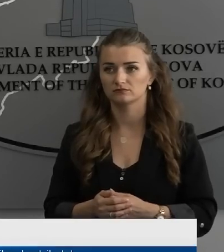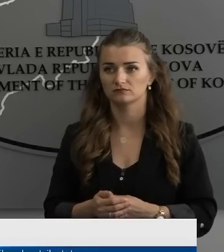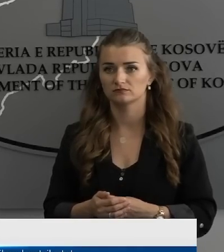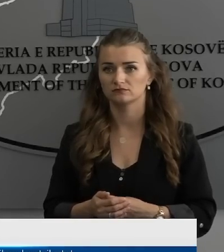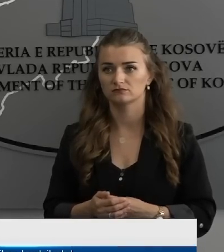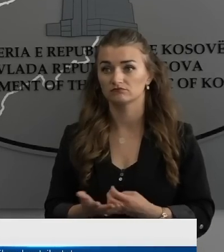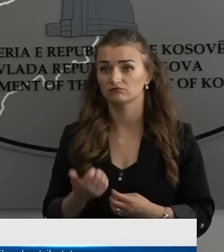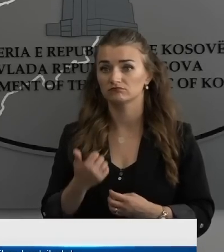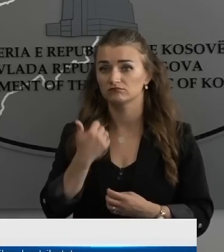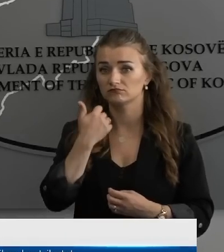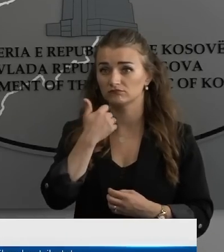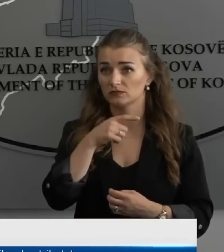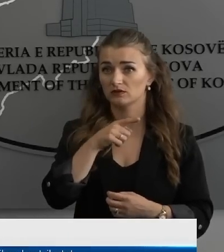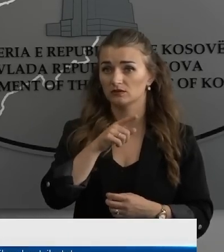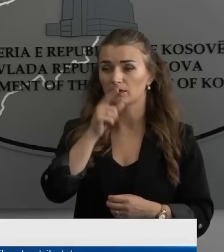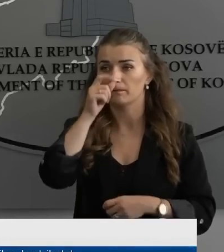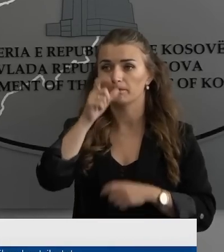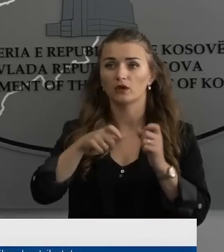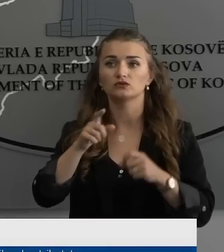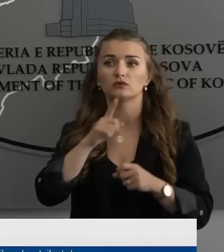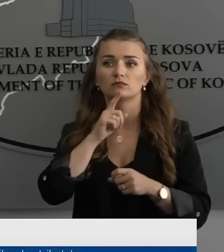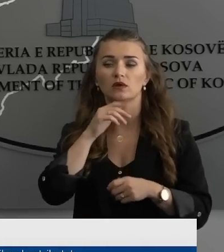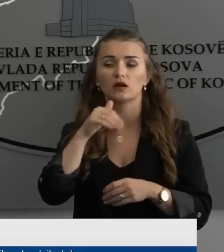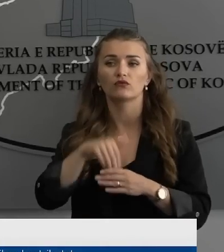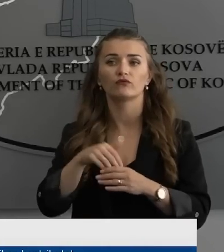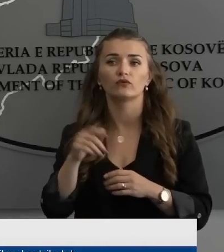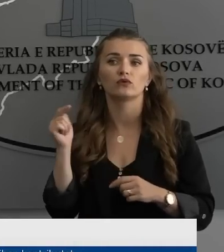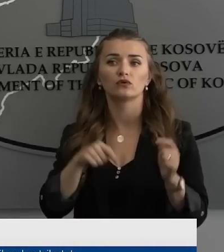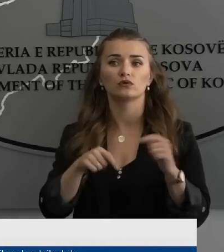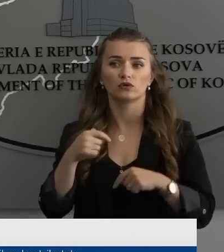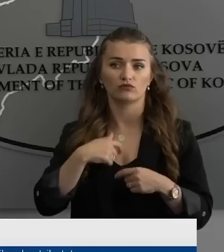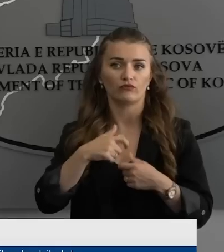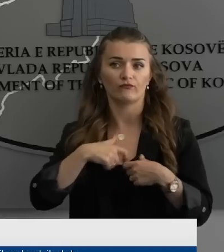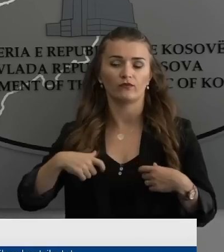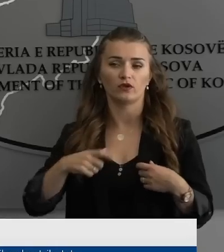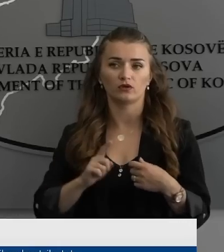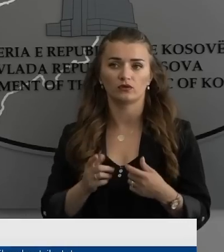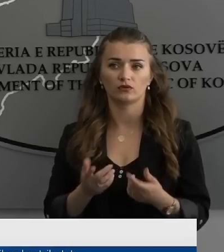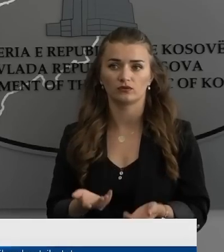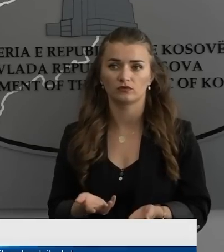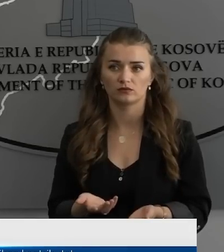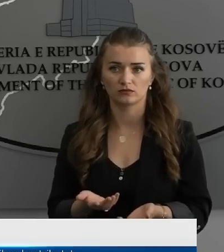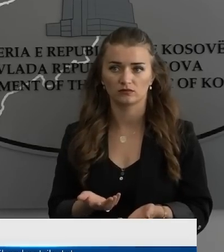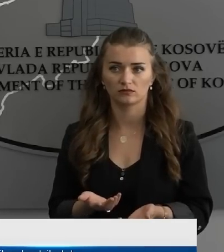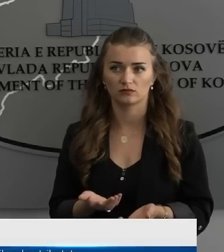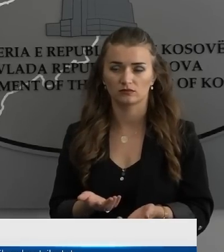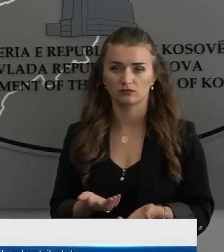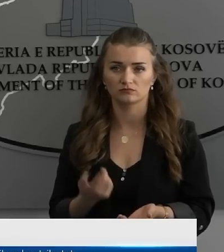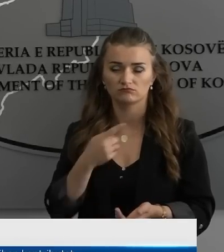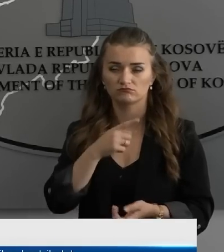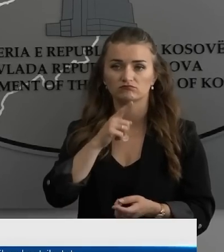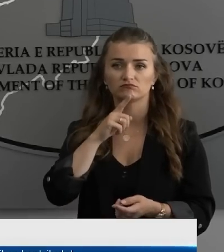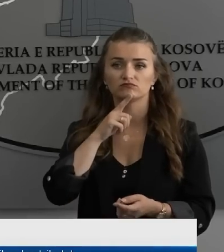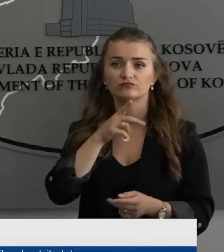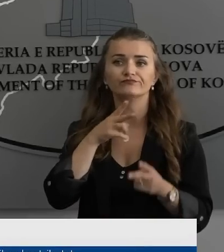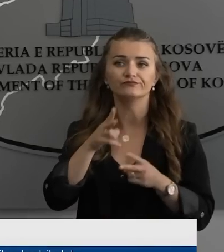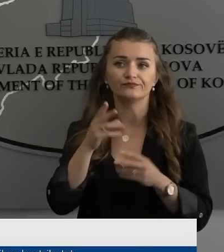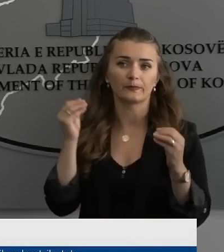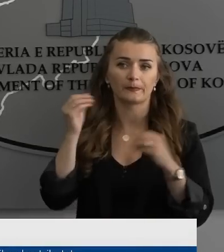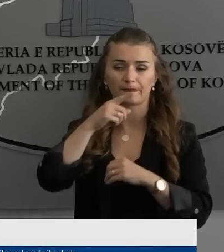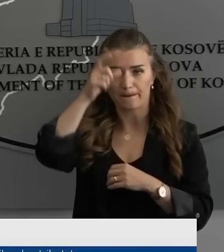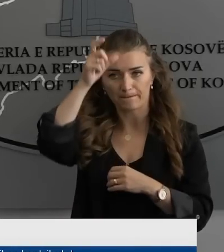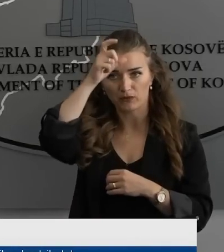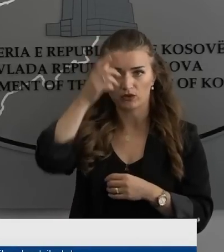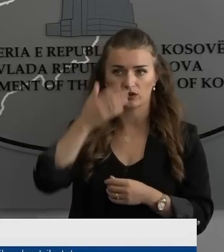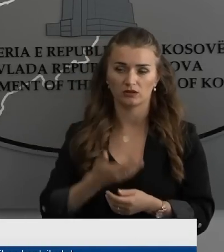njerëz në zgjedhje që nuk është faji jonë. Ajo është bullizmi i Beogradit edhe i listës sërbe, i cili